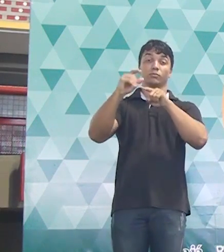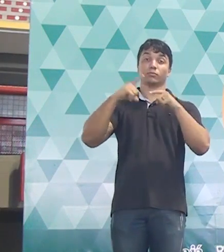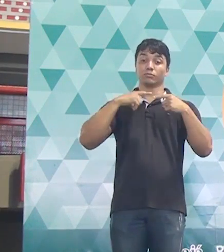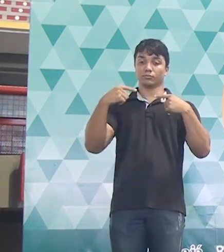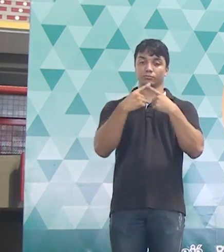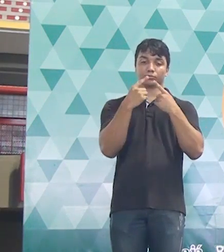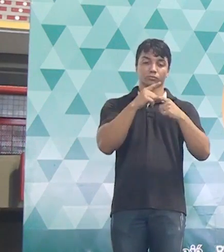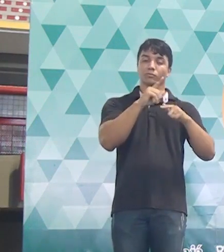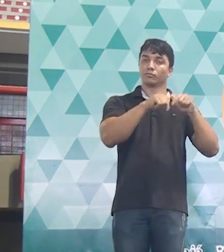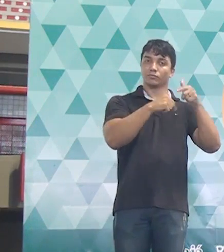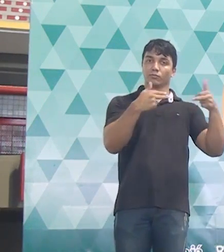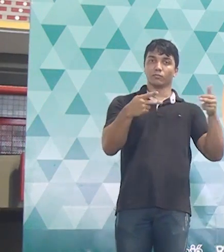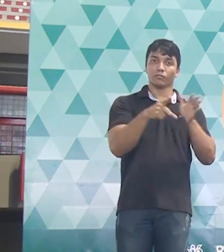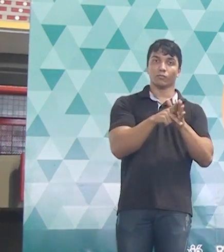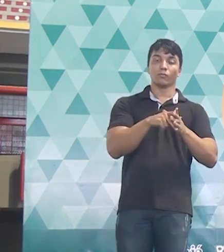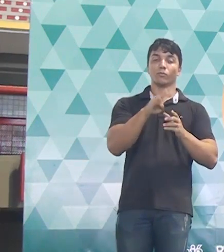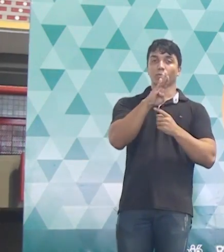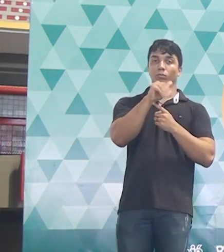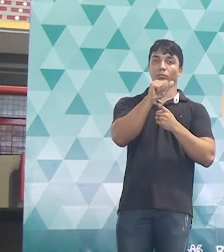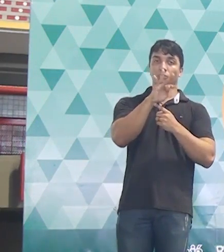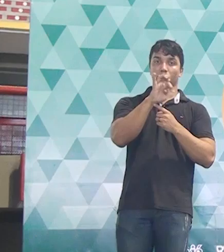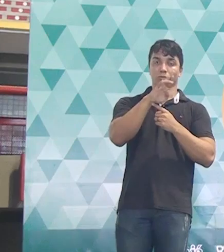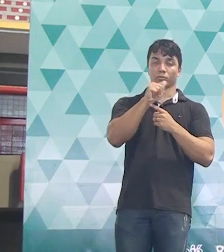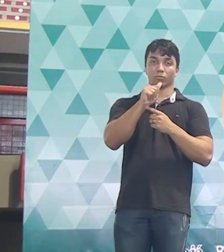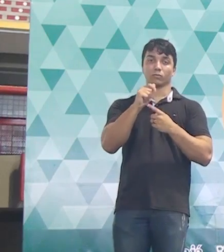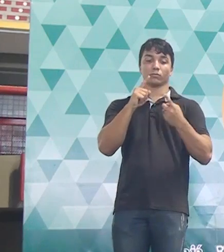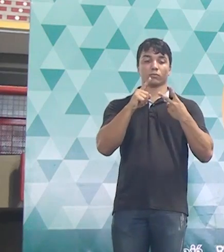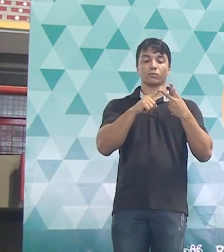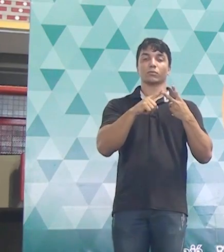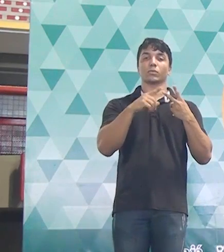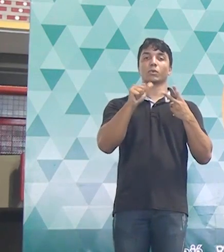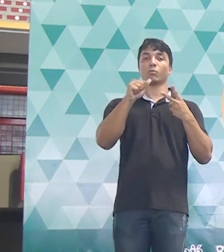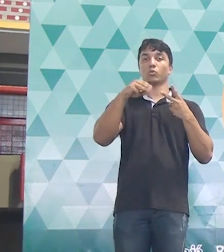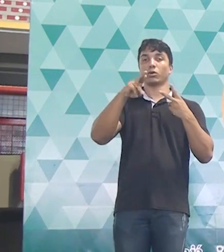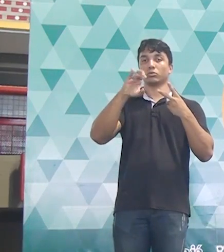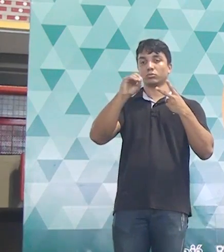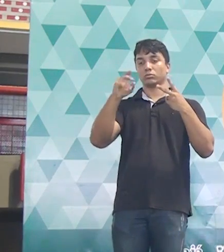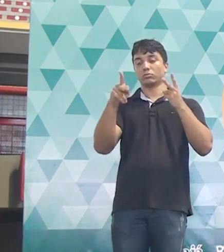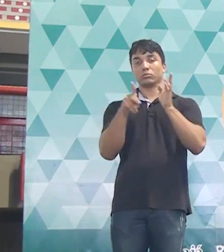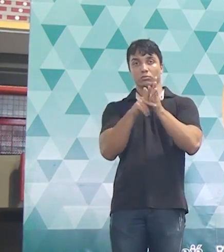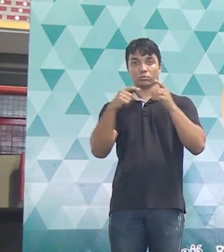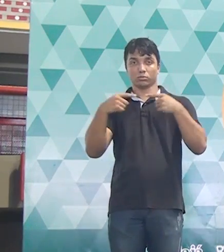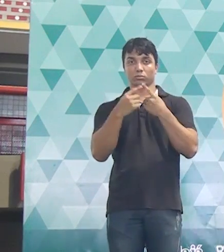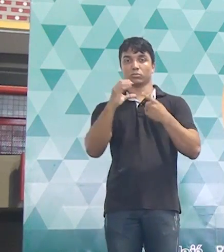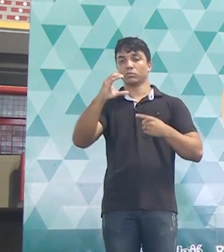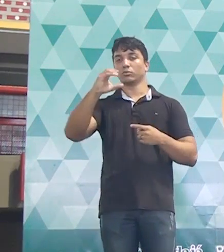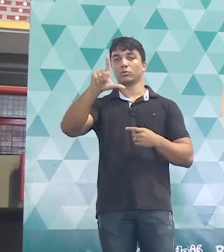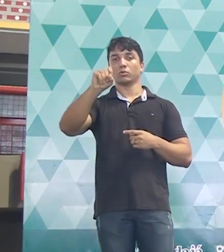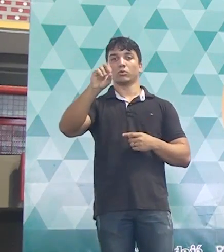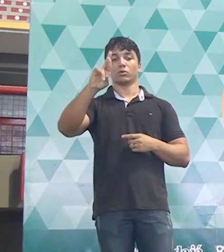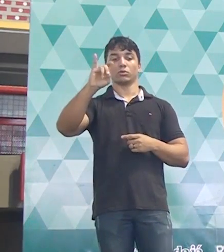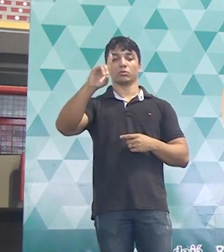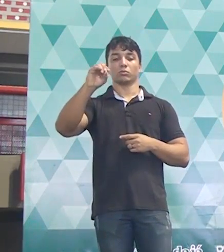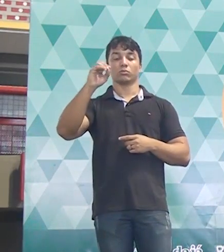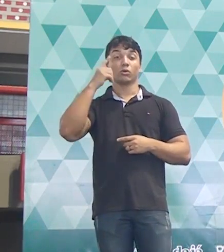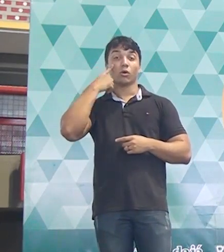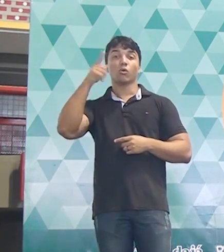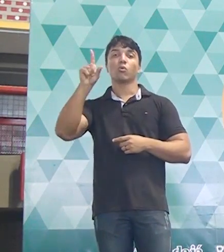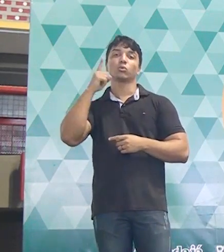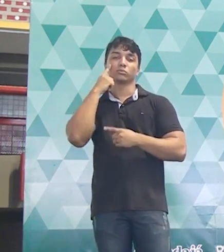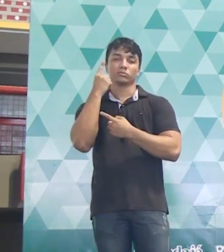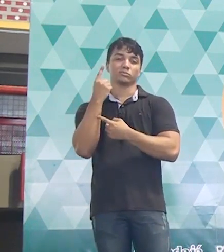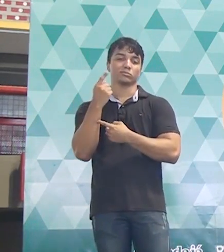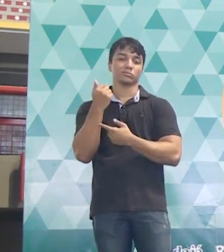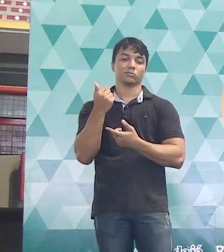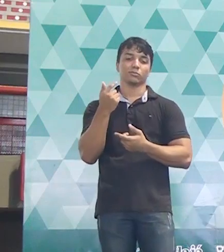bateria é ácido sulfúrico, ácido muriático é ácido clorídrico. Outra garrafinha que apareceu aí na figura.